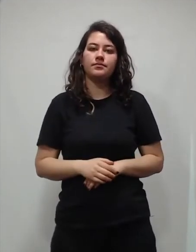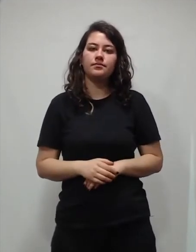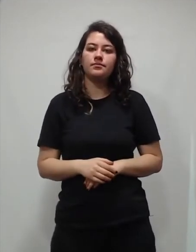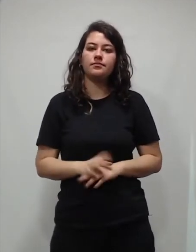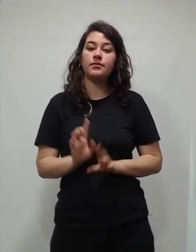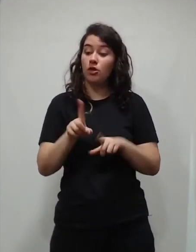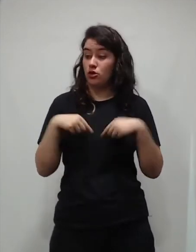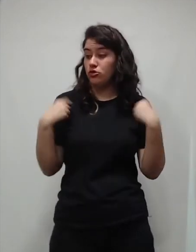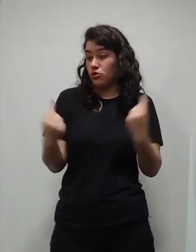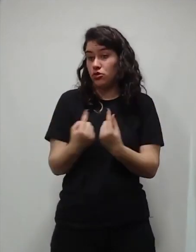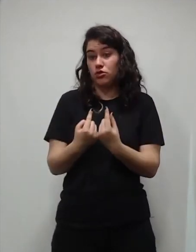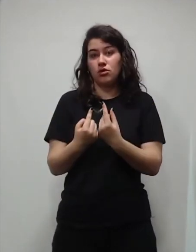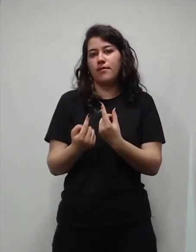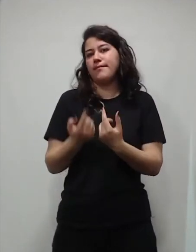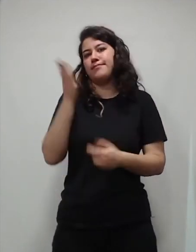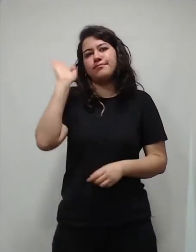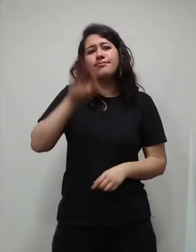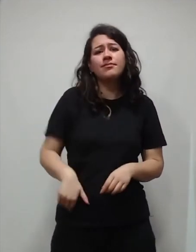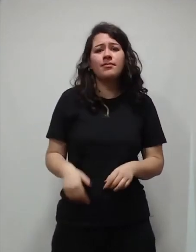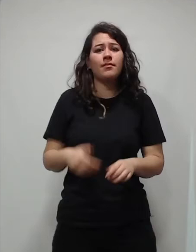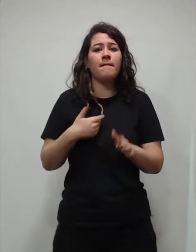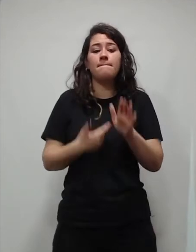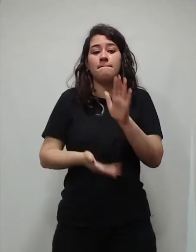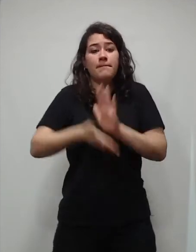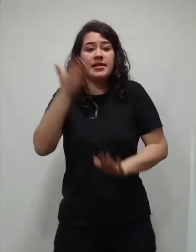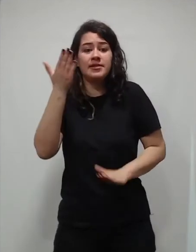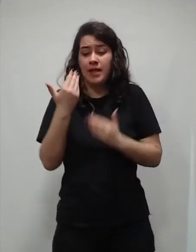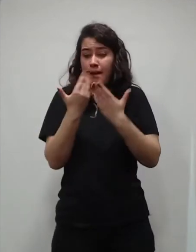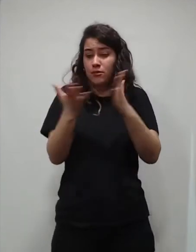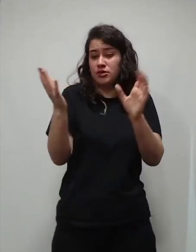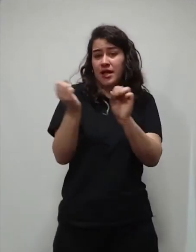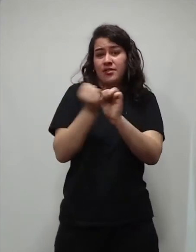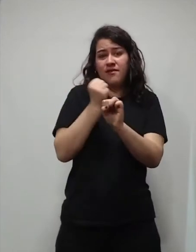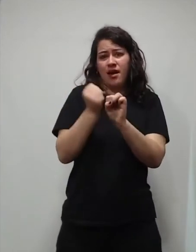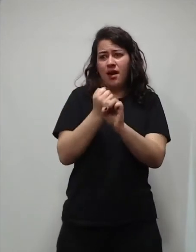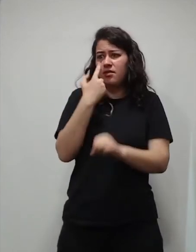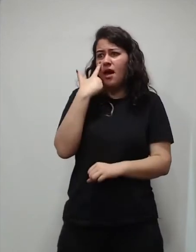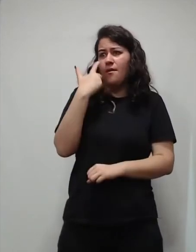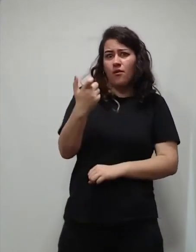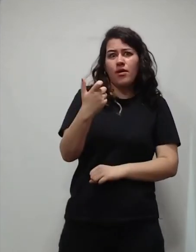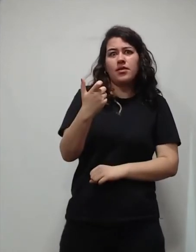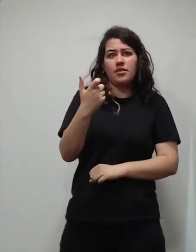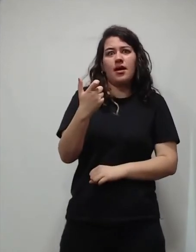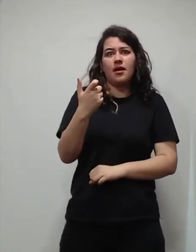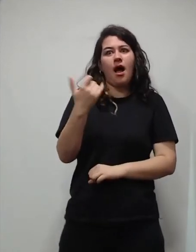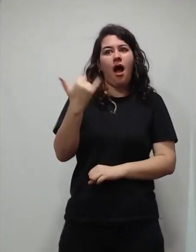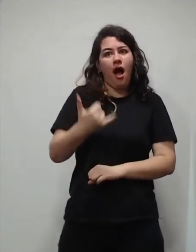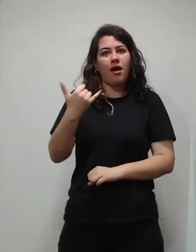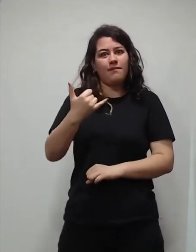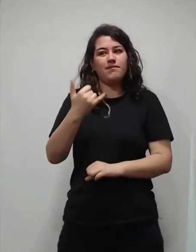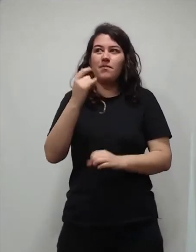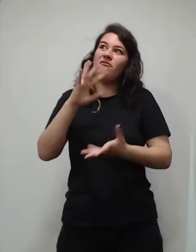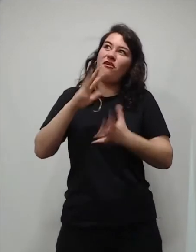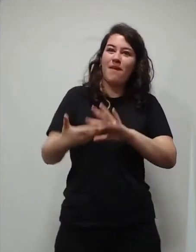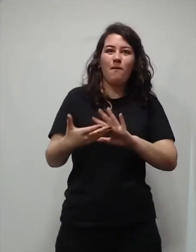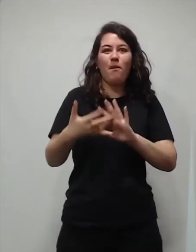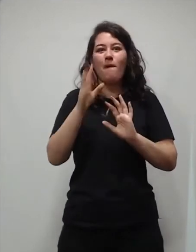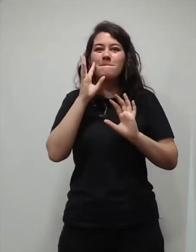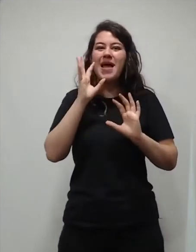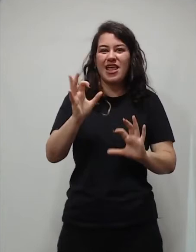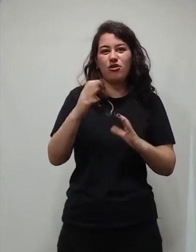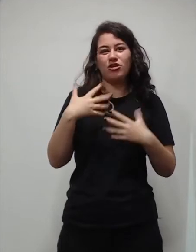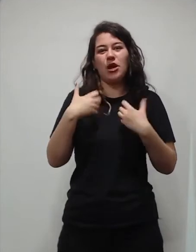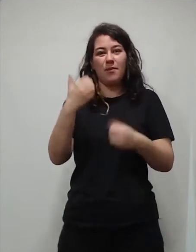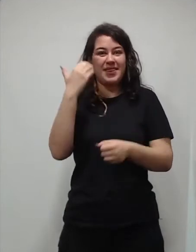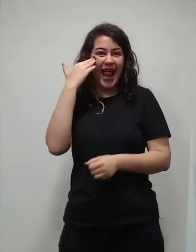Cuando salimos a la calle a hacernos a la vida cotidianamente, se pone en juego nuestra salud mental. Por